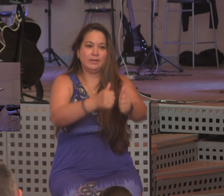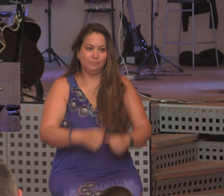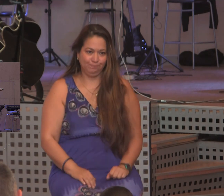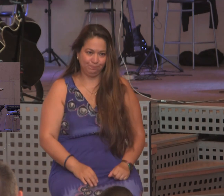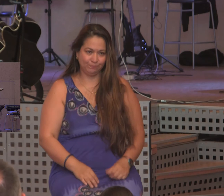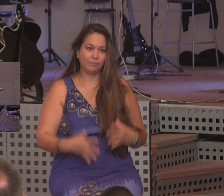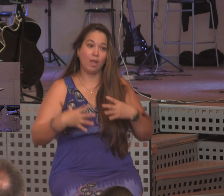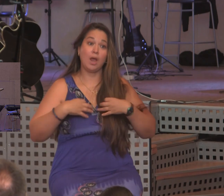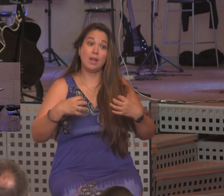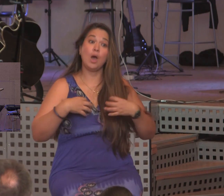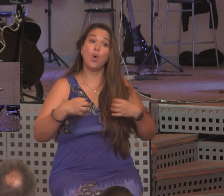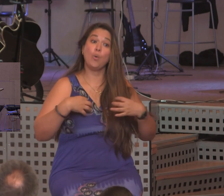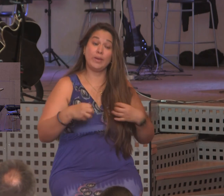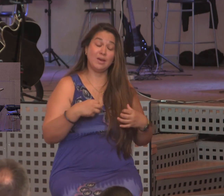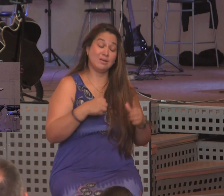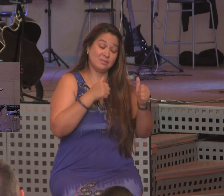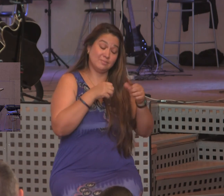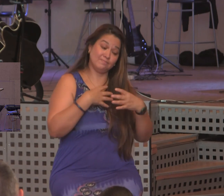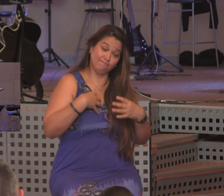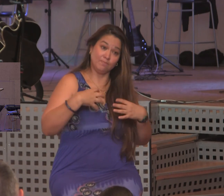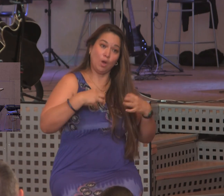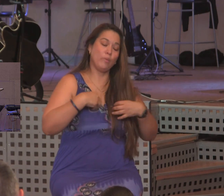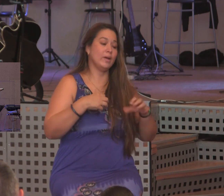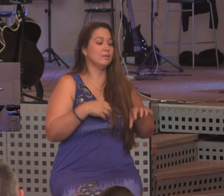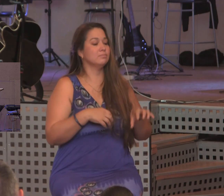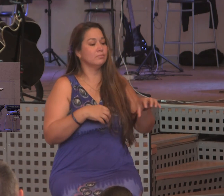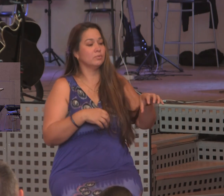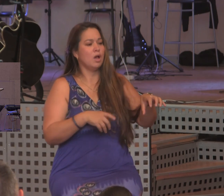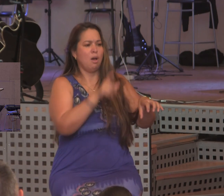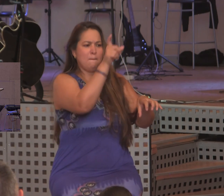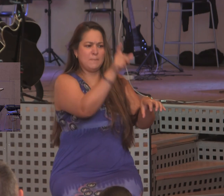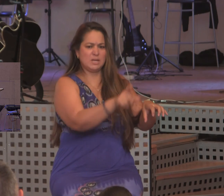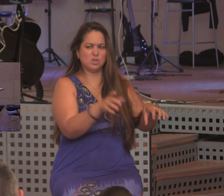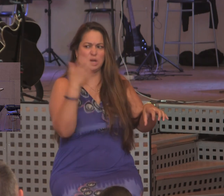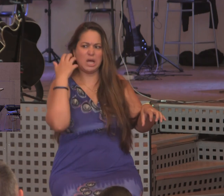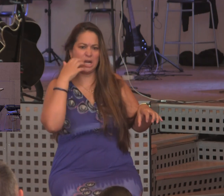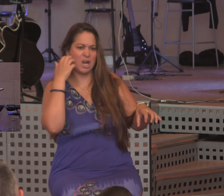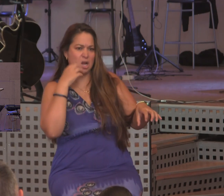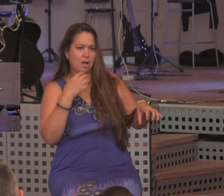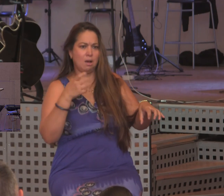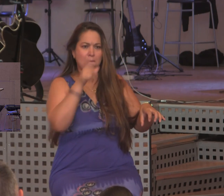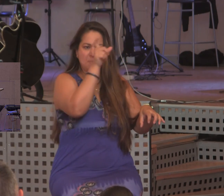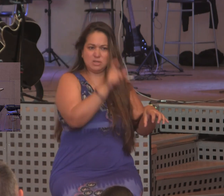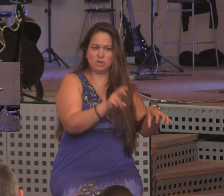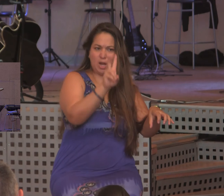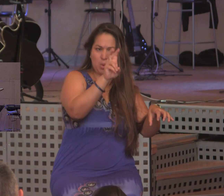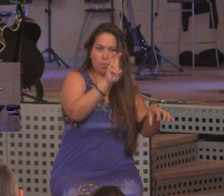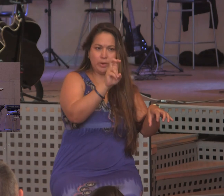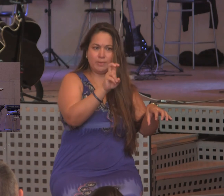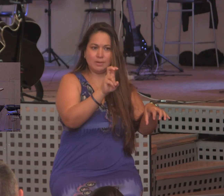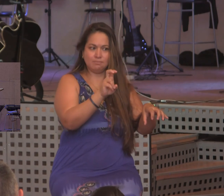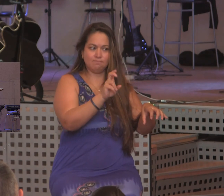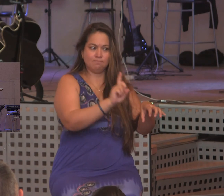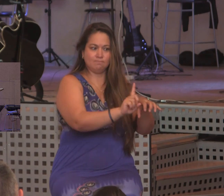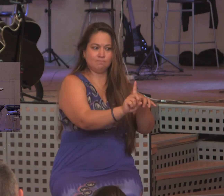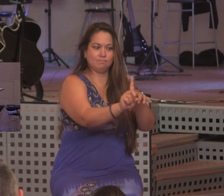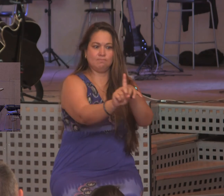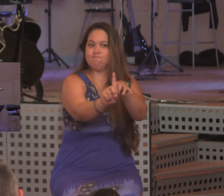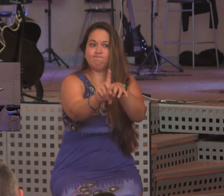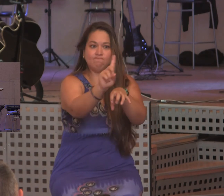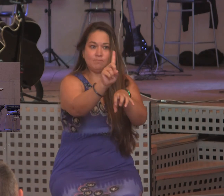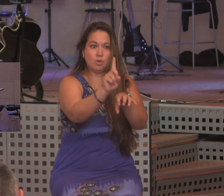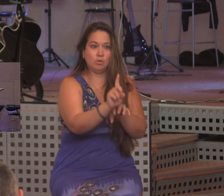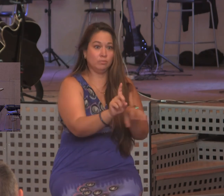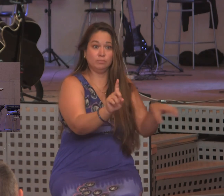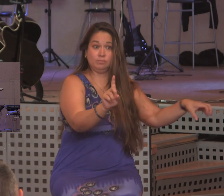dice, no siguen al extraño. ¿Sabes para qué viene el extraño? Lo dice también ahí en el verso 10. El enemigo ha venido